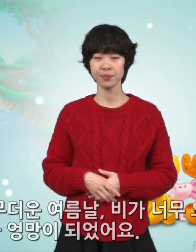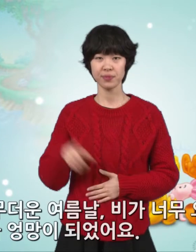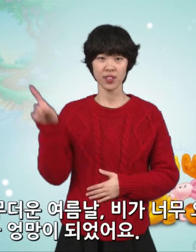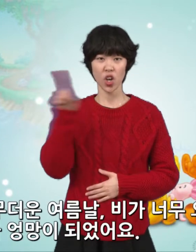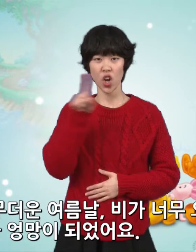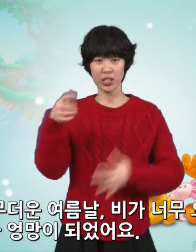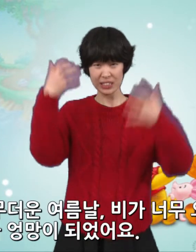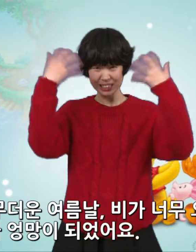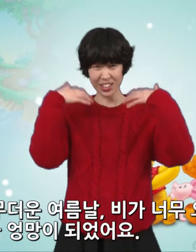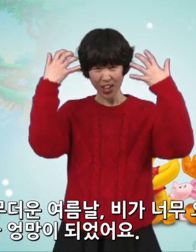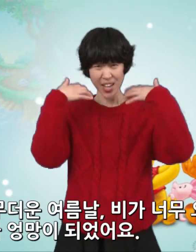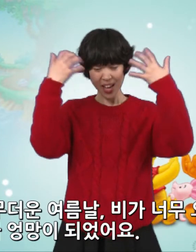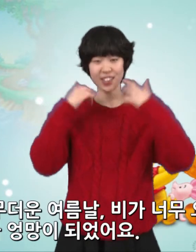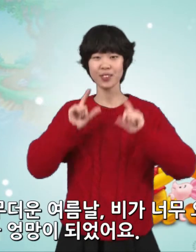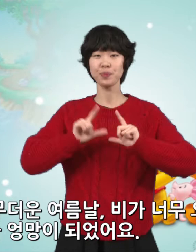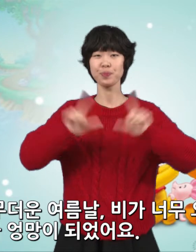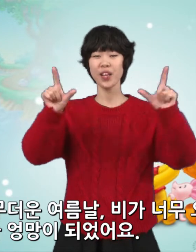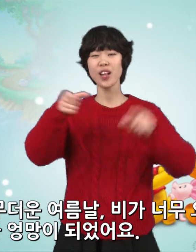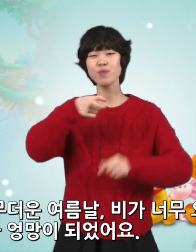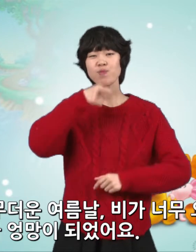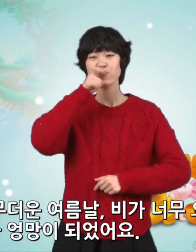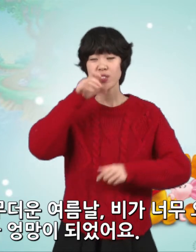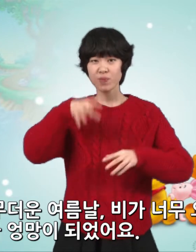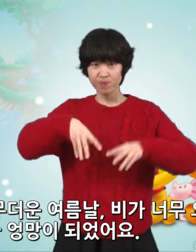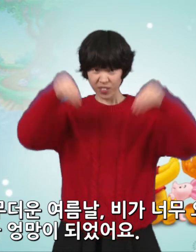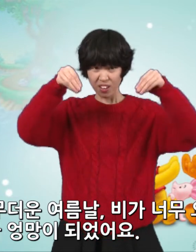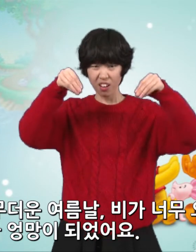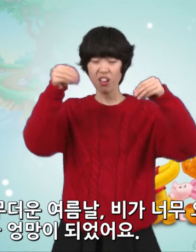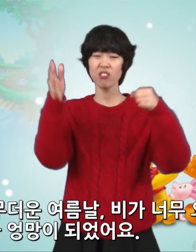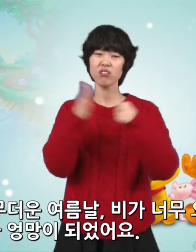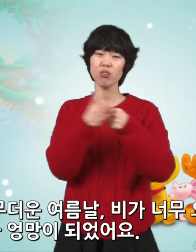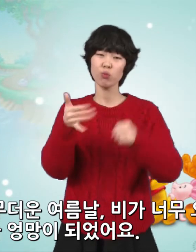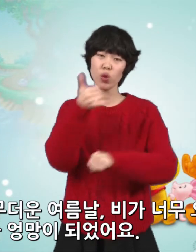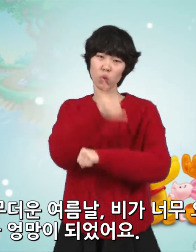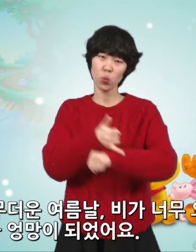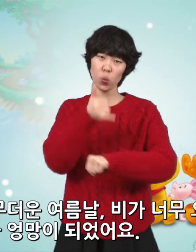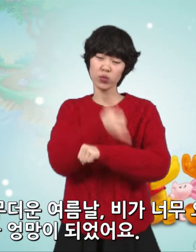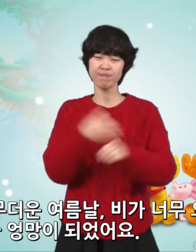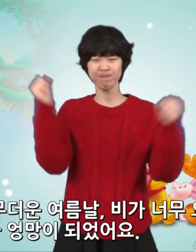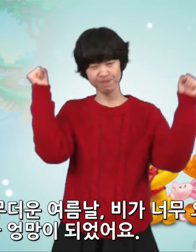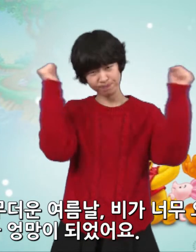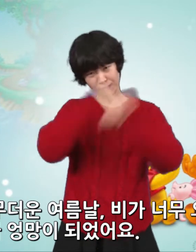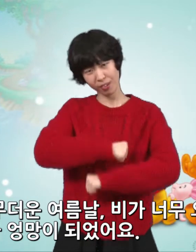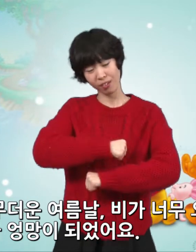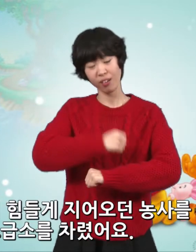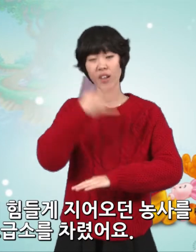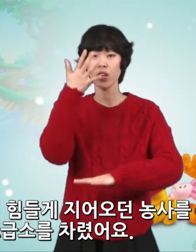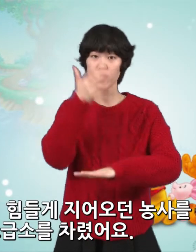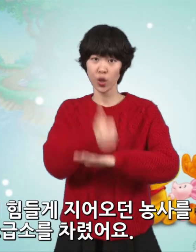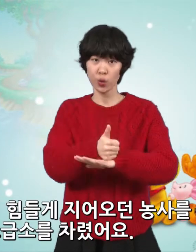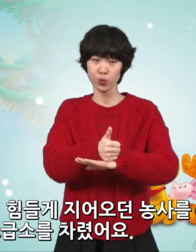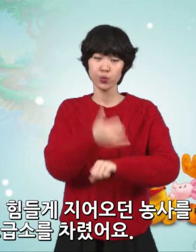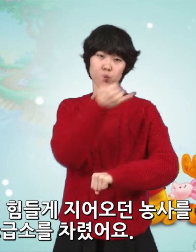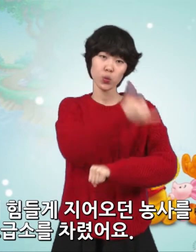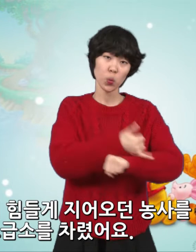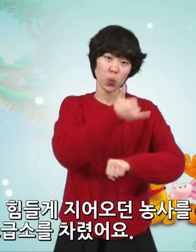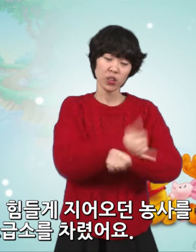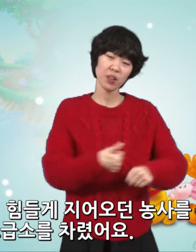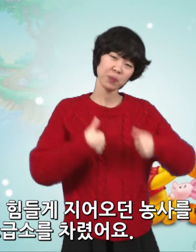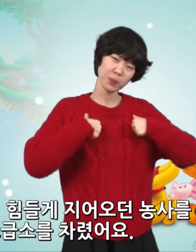어느 무더운 여름날 비가 너무 오지 않아 농사가 엉망이 되었어요. 그래서 힘들게 지어오던